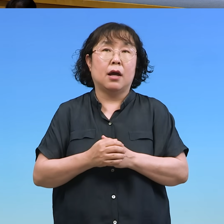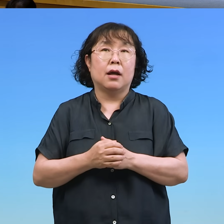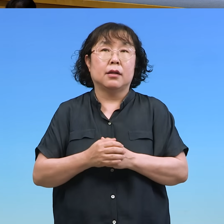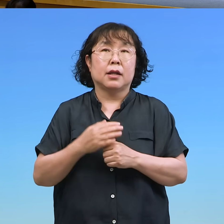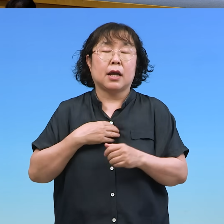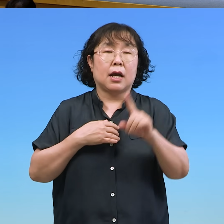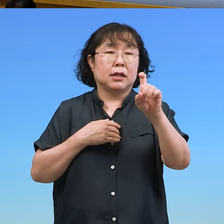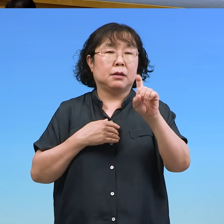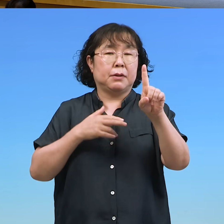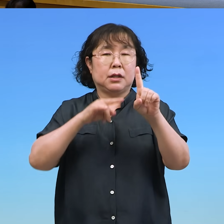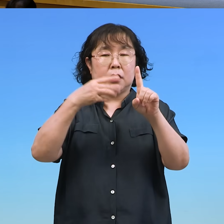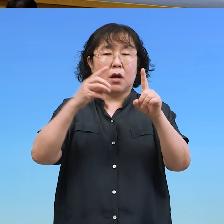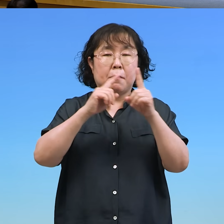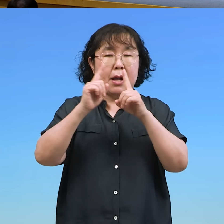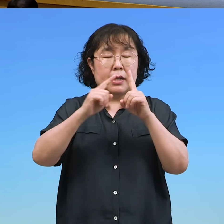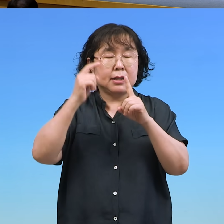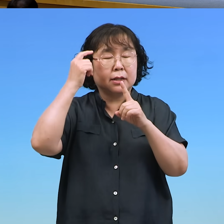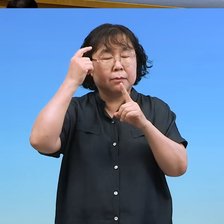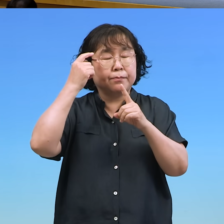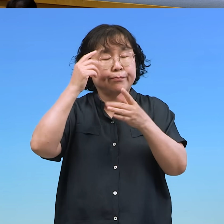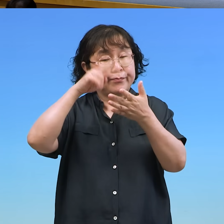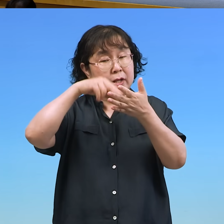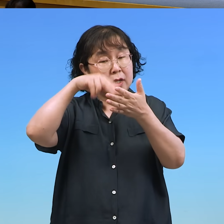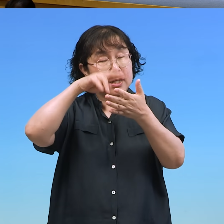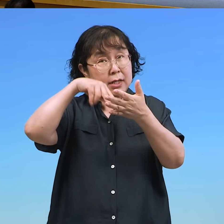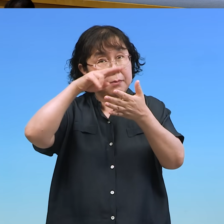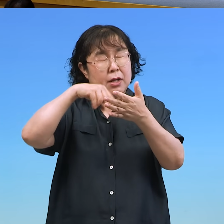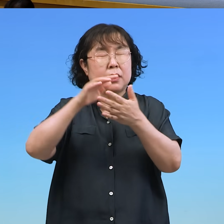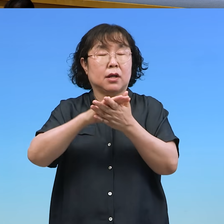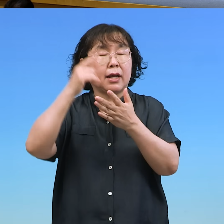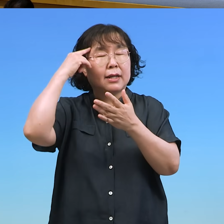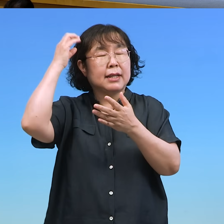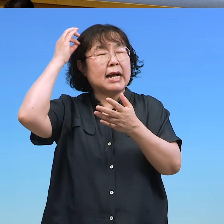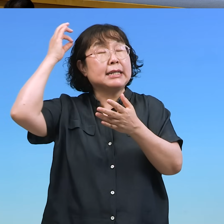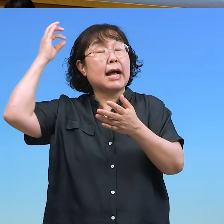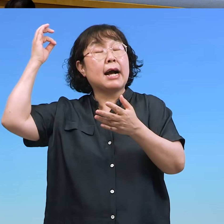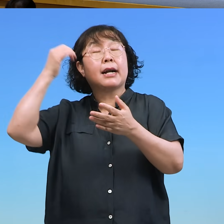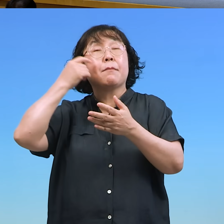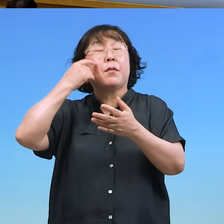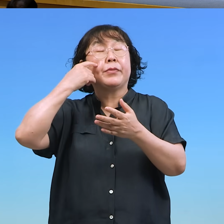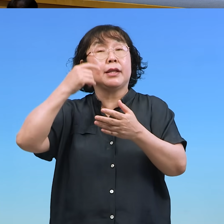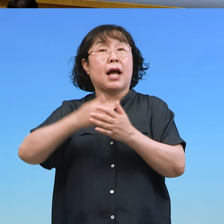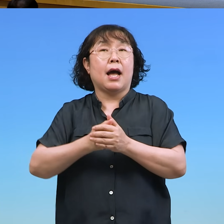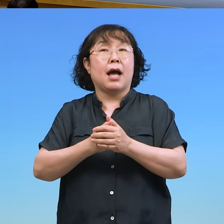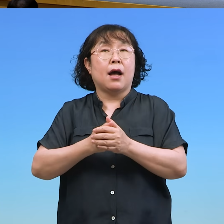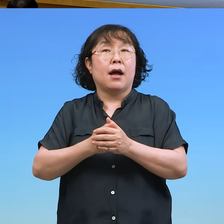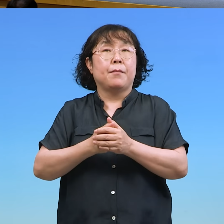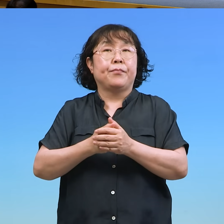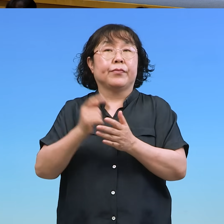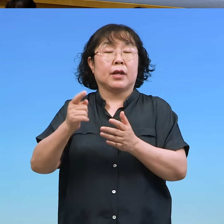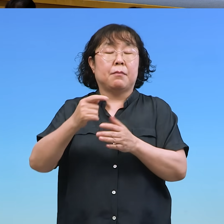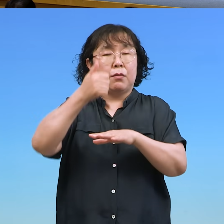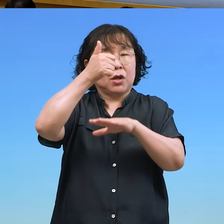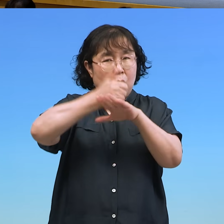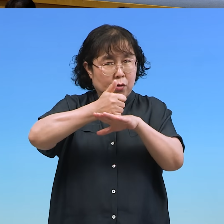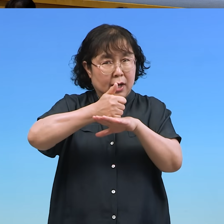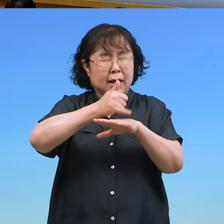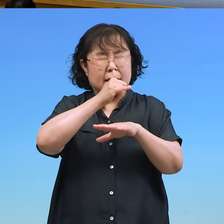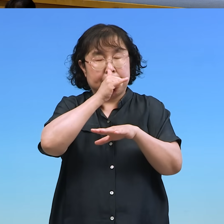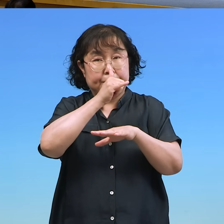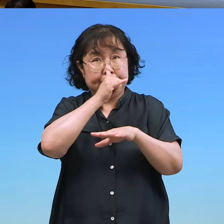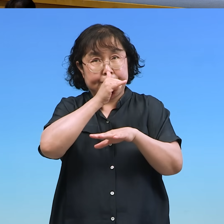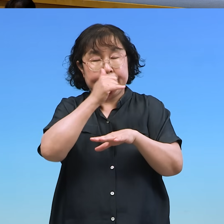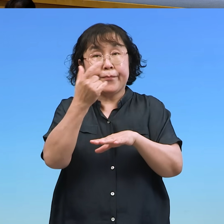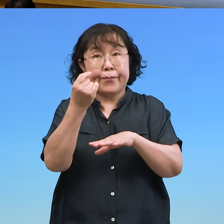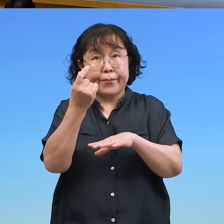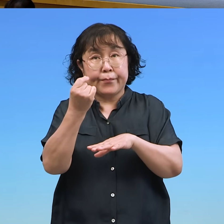말씀을 읽으면서 상상하는 거예요. 분명히 이 뒤에 글자로는 쓰지 않았지만 결과가 하나 더 있을 것이다. 그게 뭔지